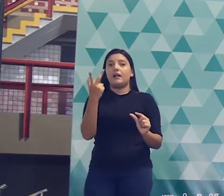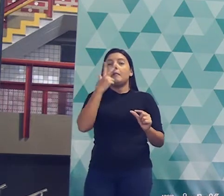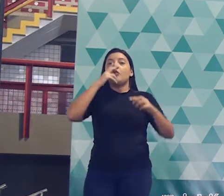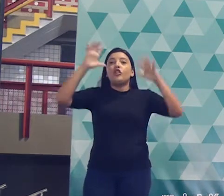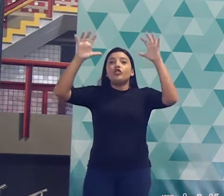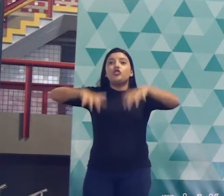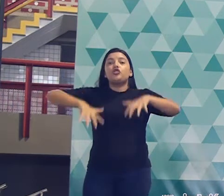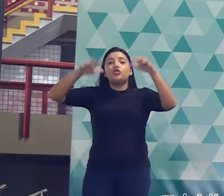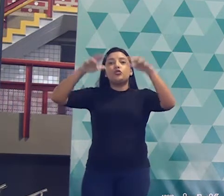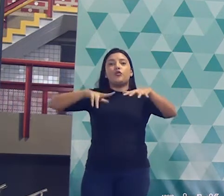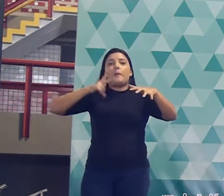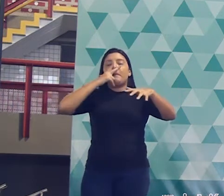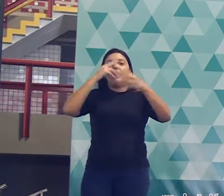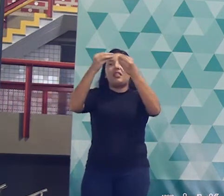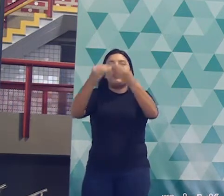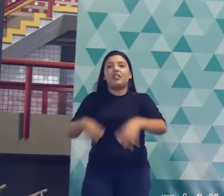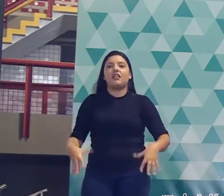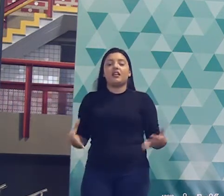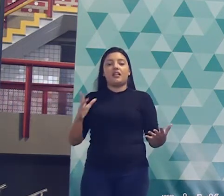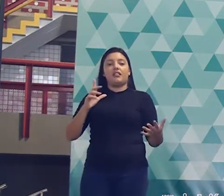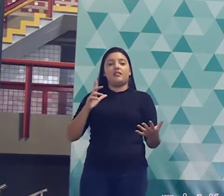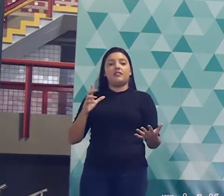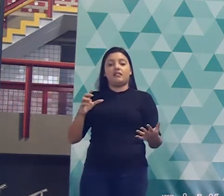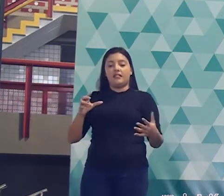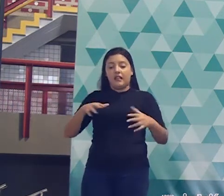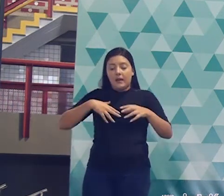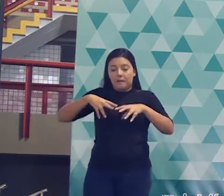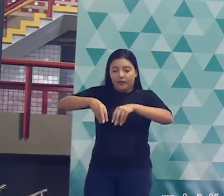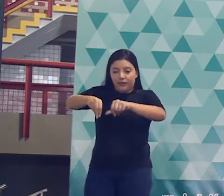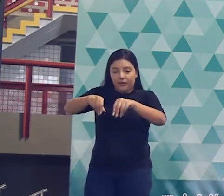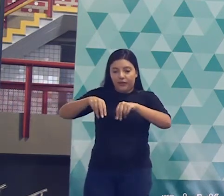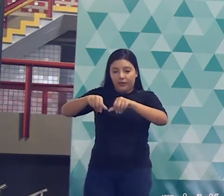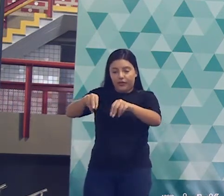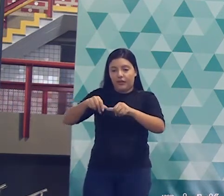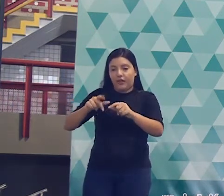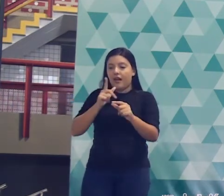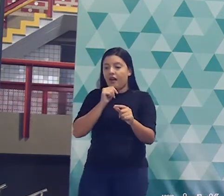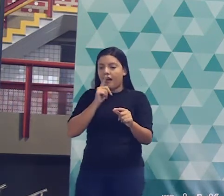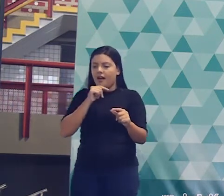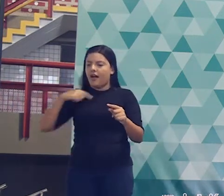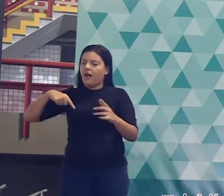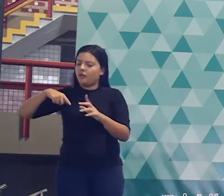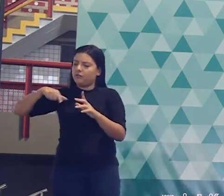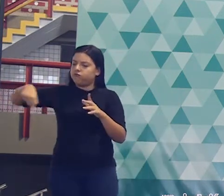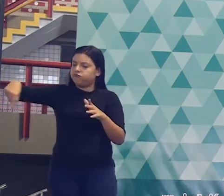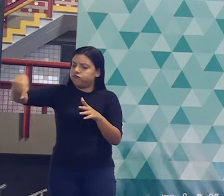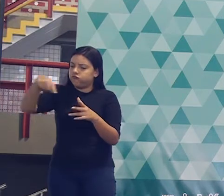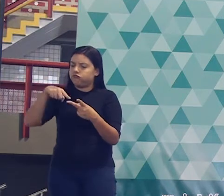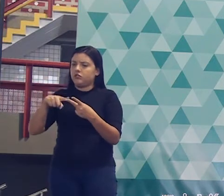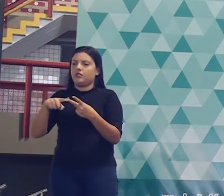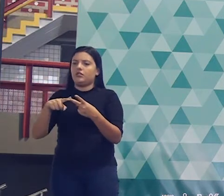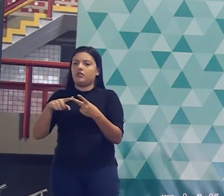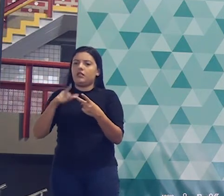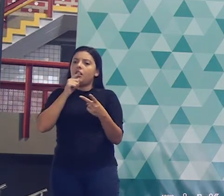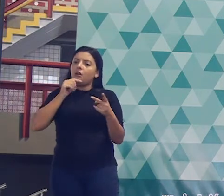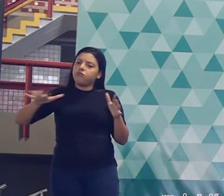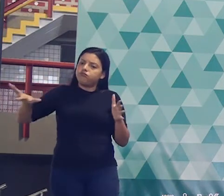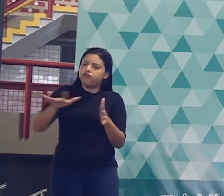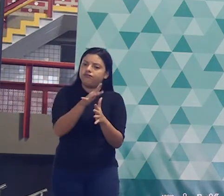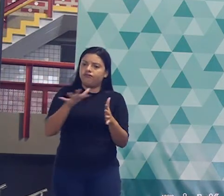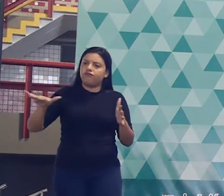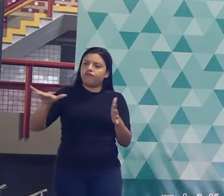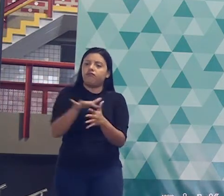ácida, que pode trazer malefício para o solo e para as águas, principalmente águas de lagos, rios e até mesmo do oceano. Tudo